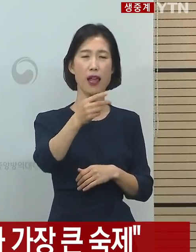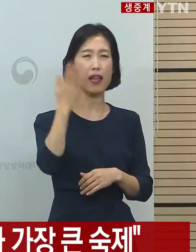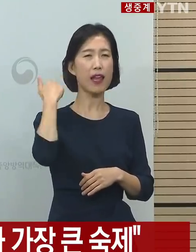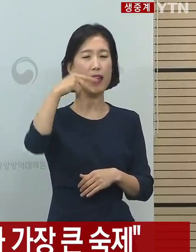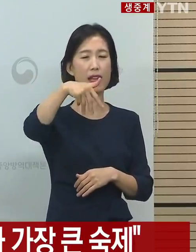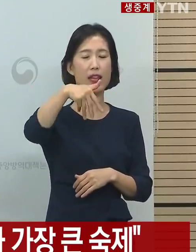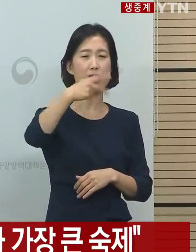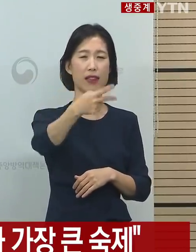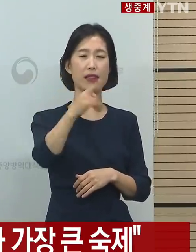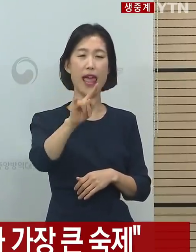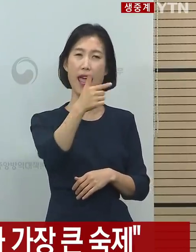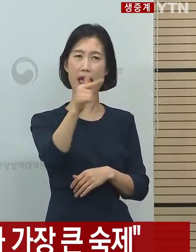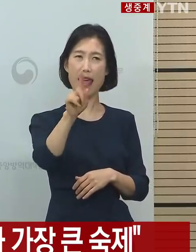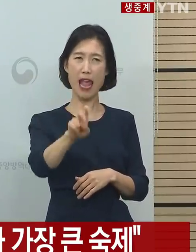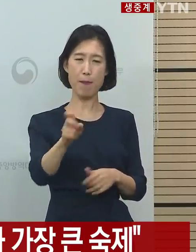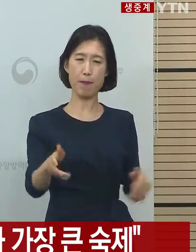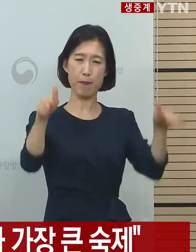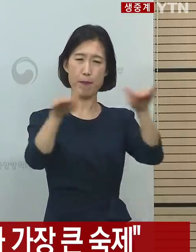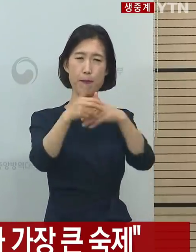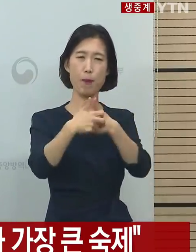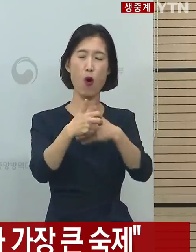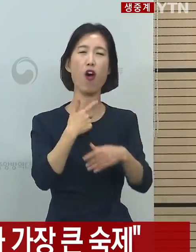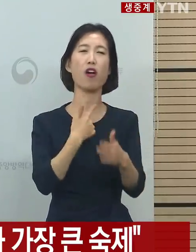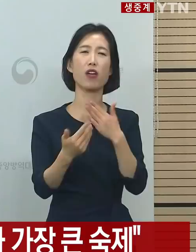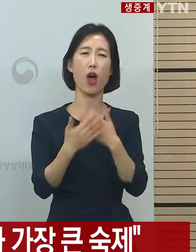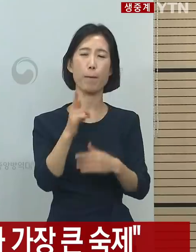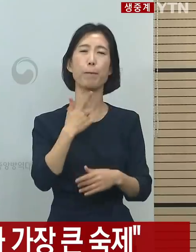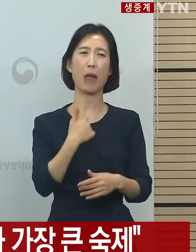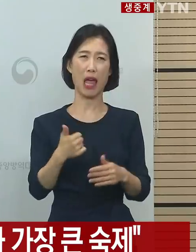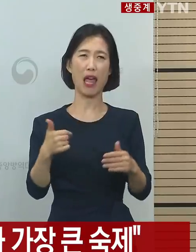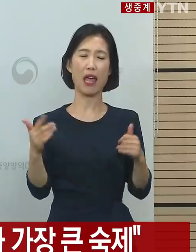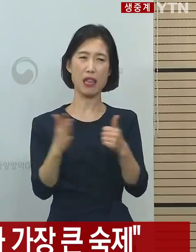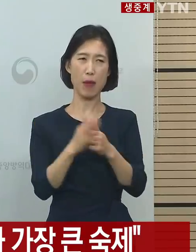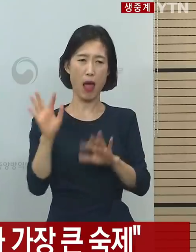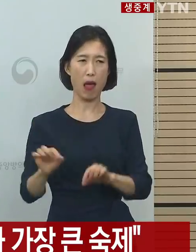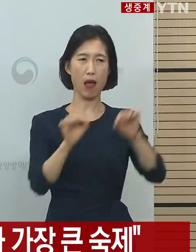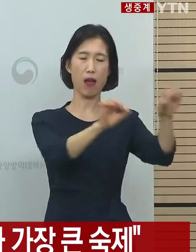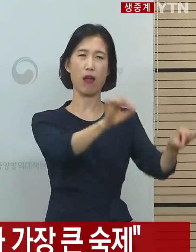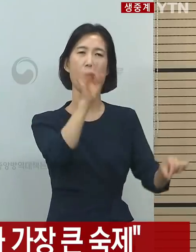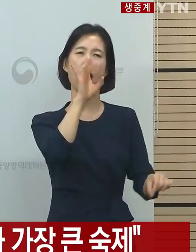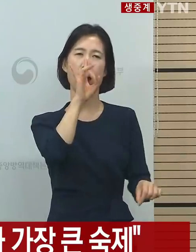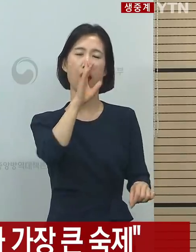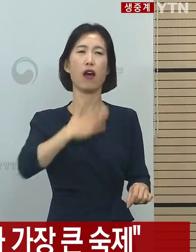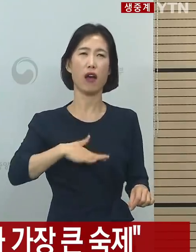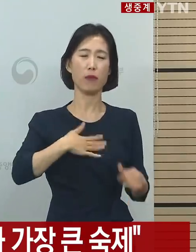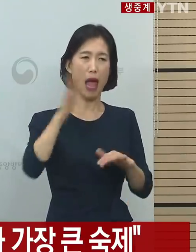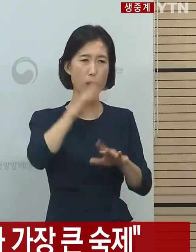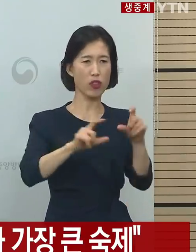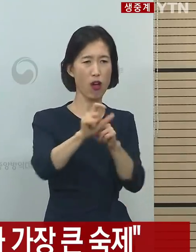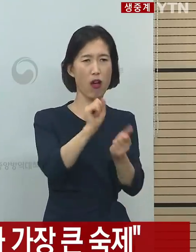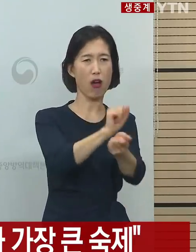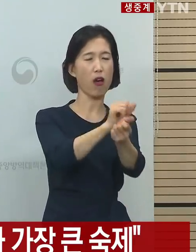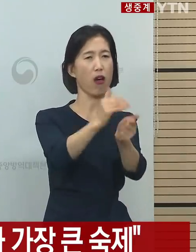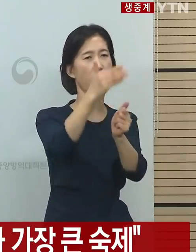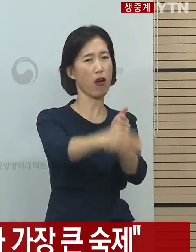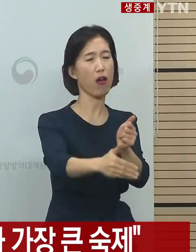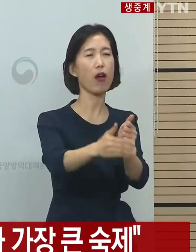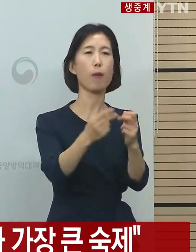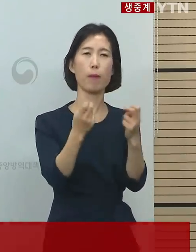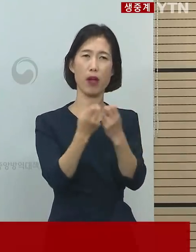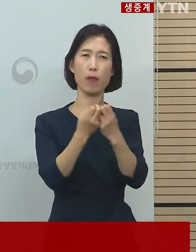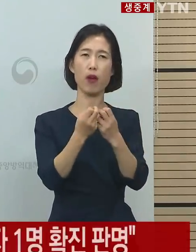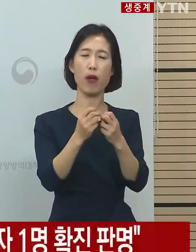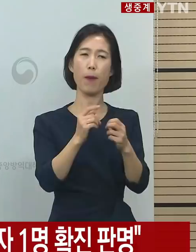대남병원 같은 그런 경험을 한번 했기 때문에 이 부분을 최대한 추가적인 그런 확산과 뭐 이런